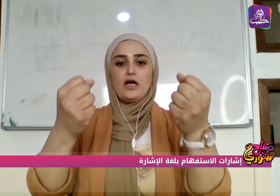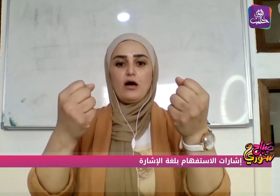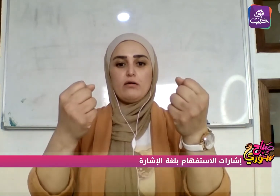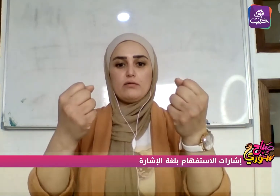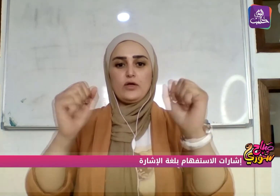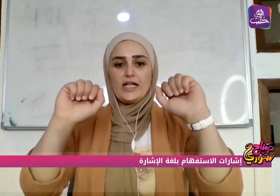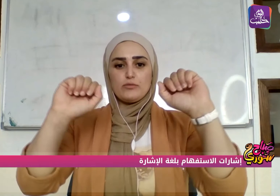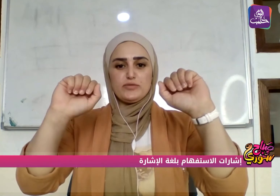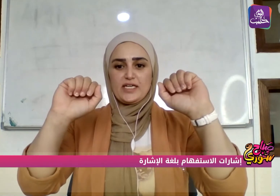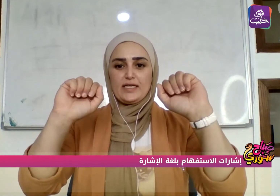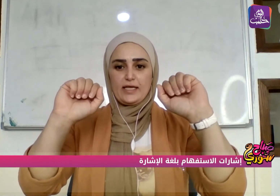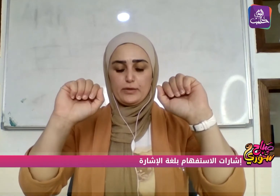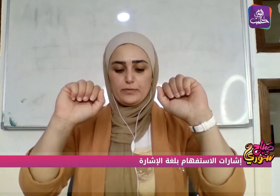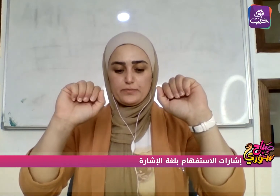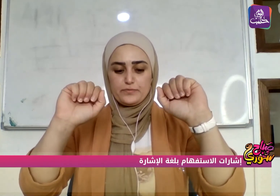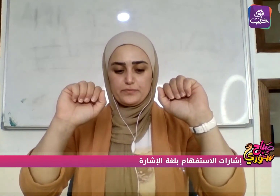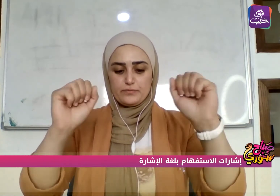الصحة، انه انا حتى مش مسكرة ايدي.